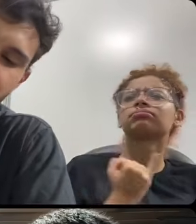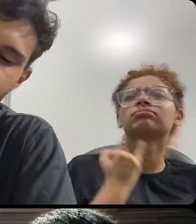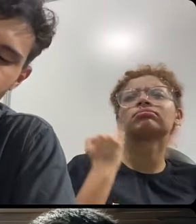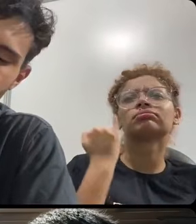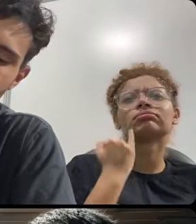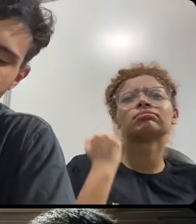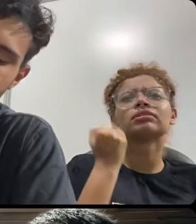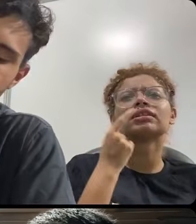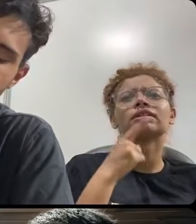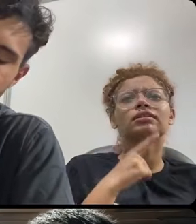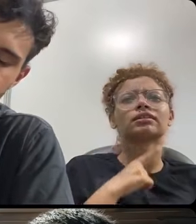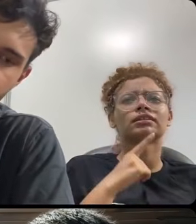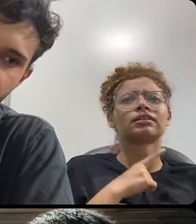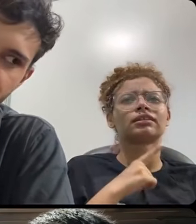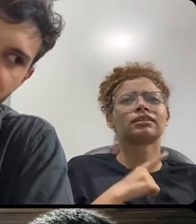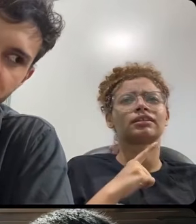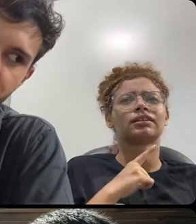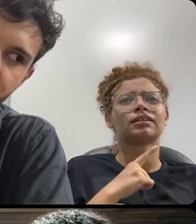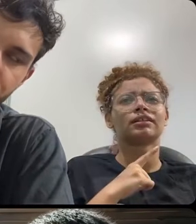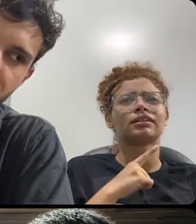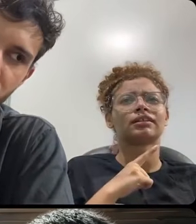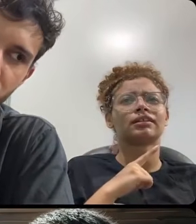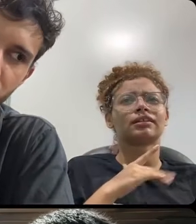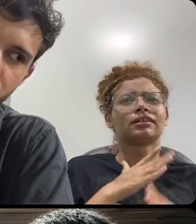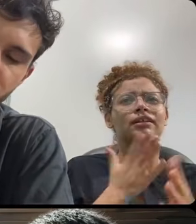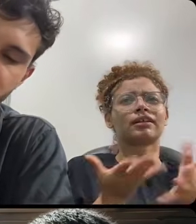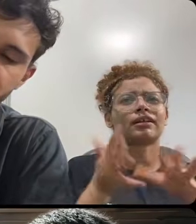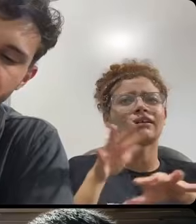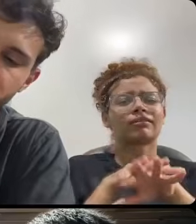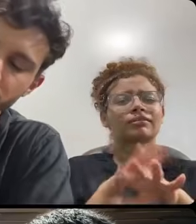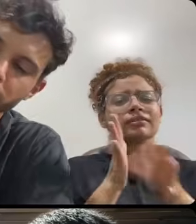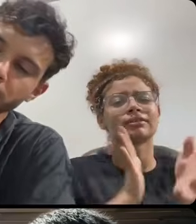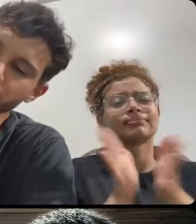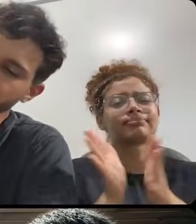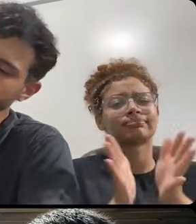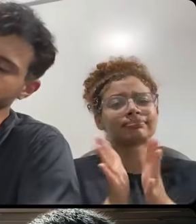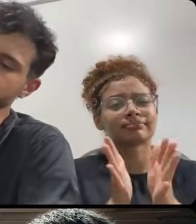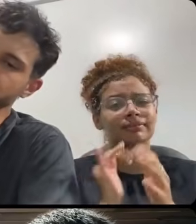que tem, que a Libras tem, né, para o surdo, porque